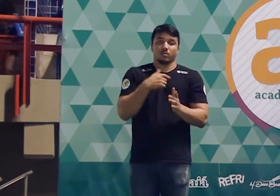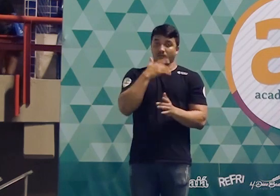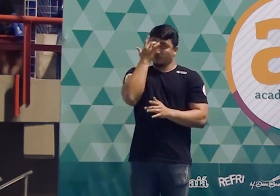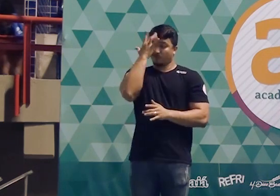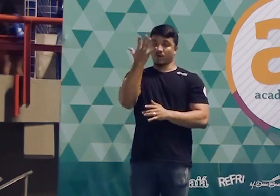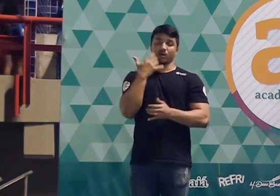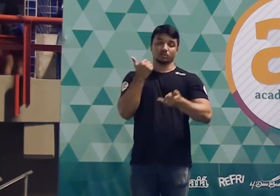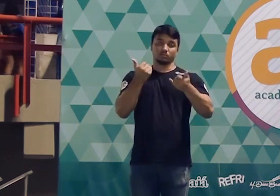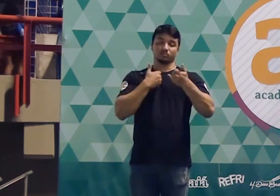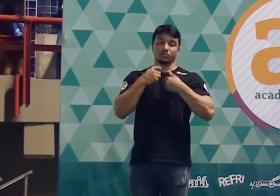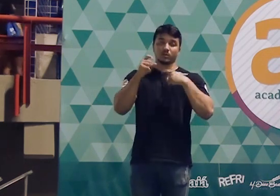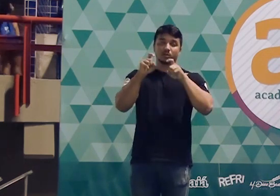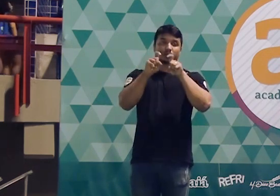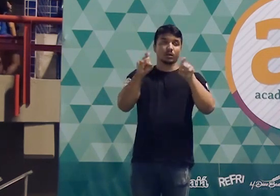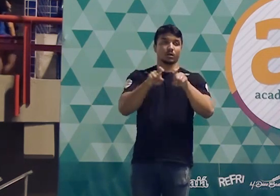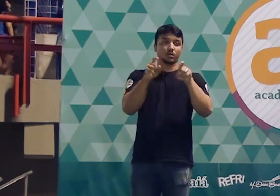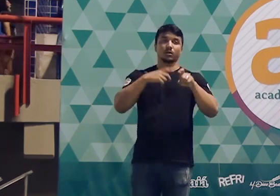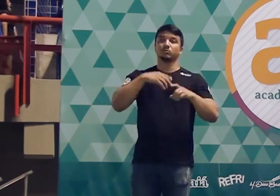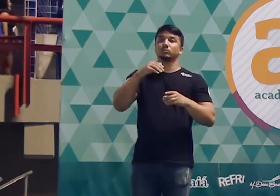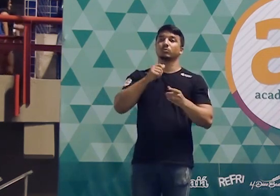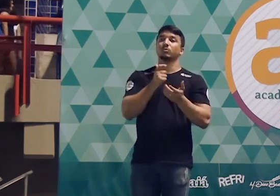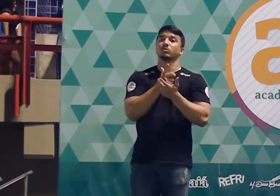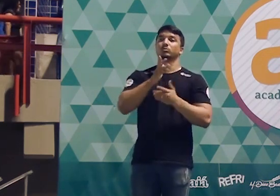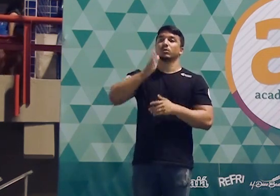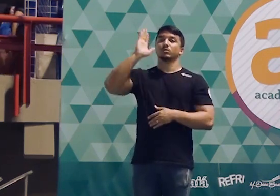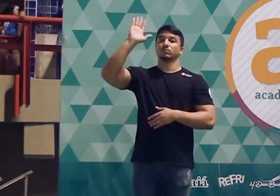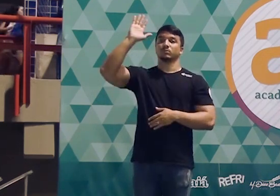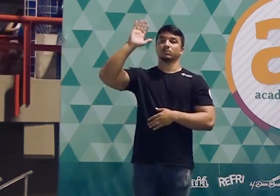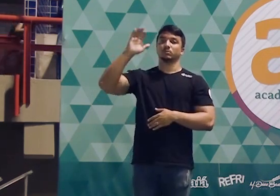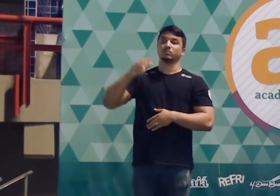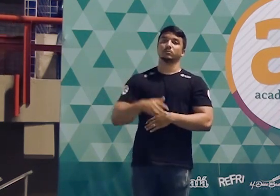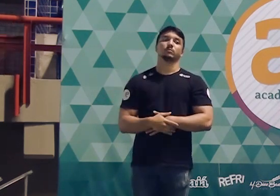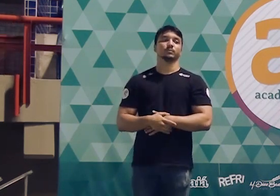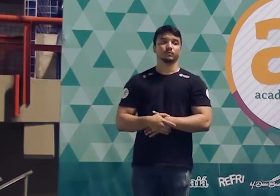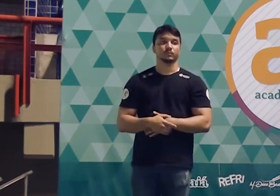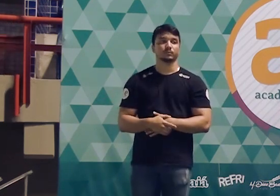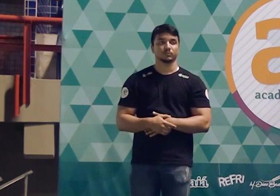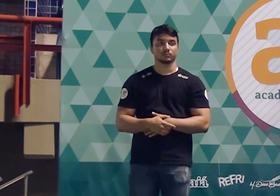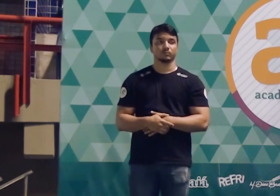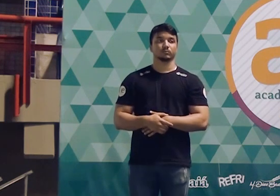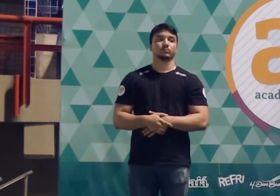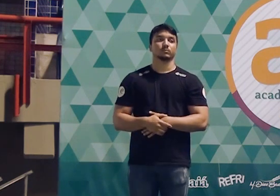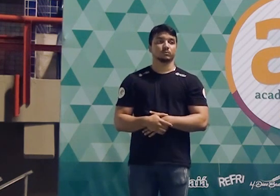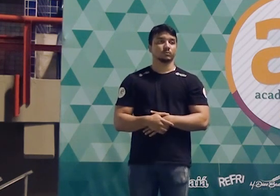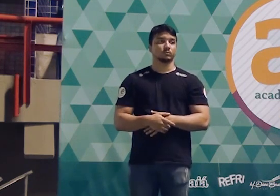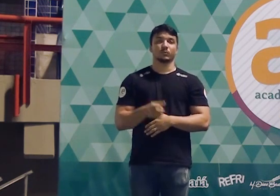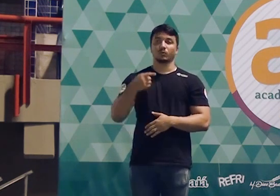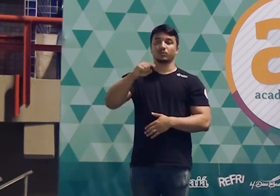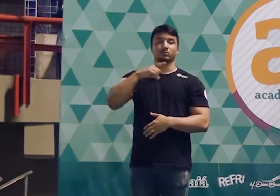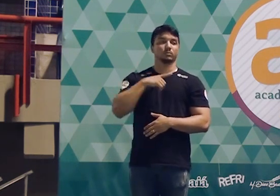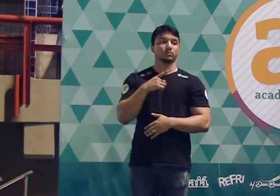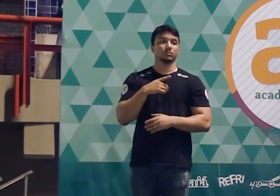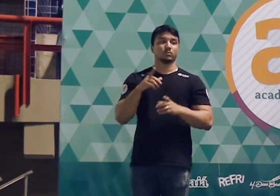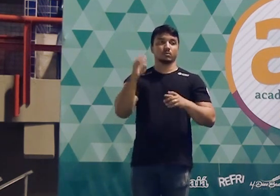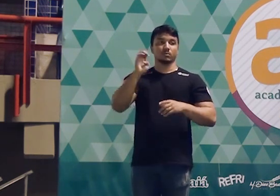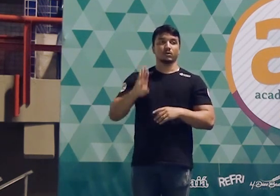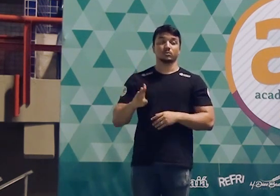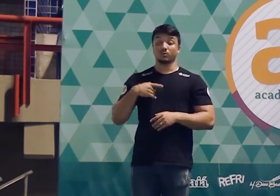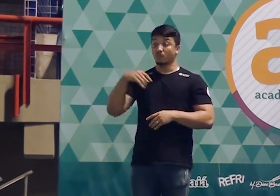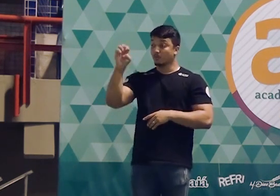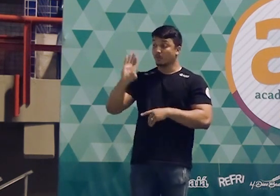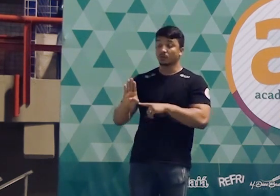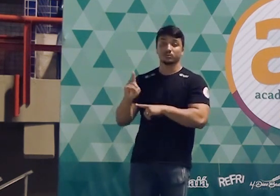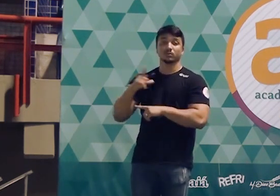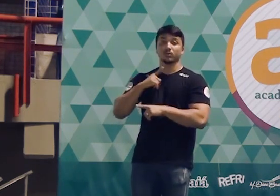pela internet. Quem já comprou alguma coisa pela internet aqui, levanta o braço só para eu ter uma olhada. Beleza, vocês são exceção no Brasil, porque o